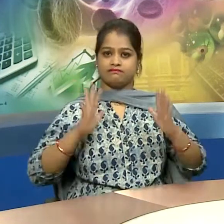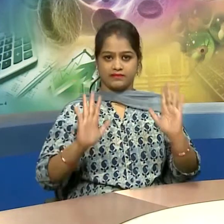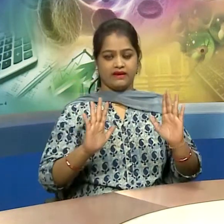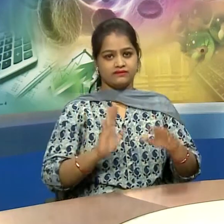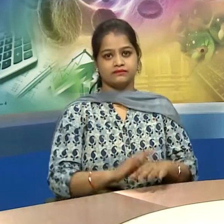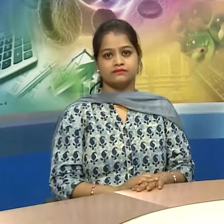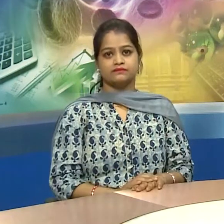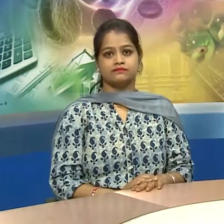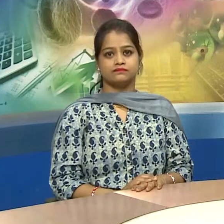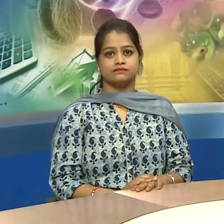देह में आत्मा है।